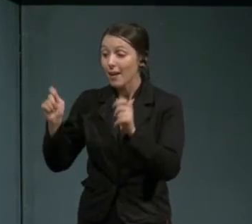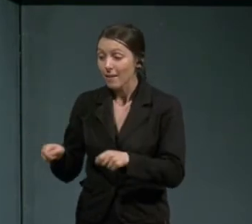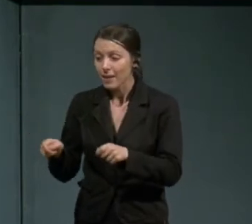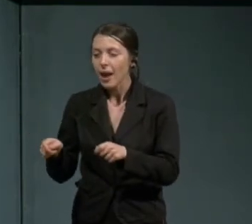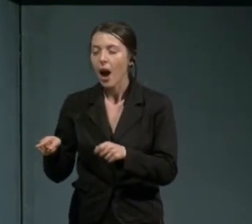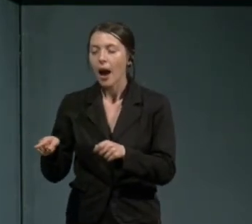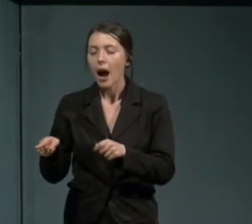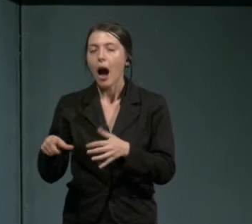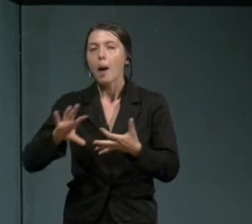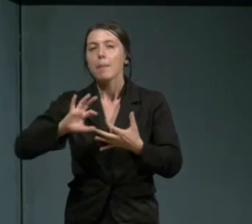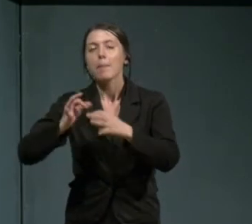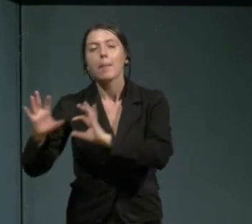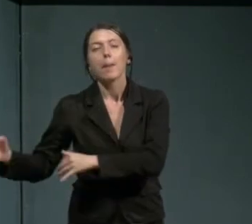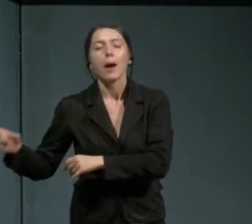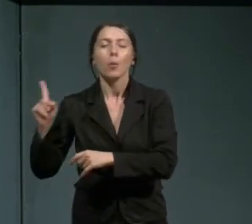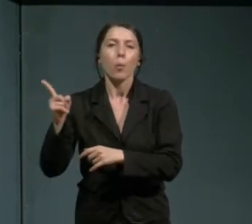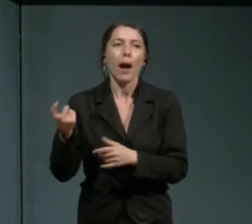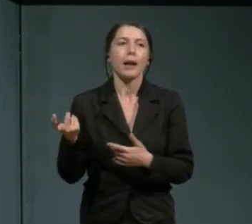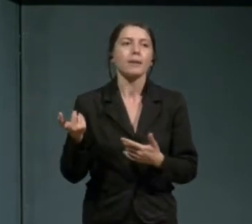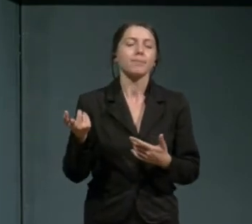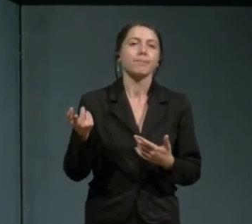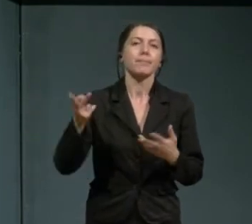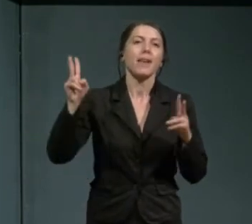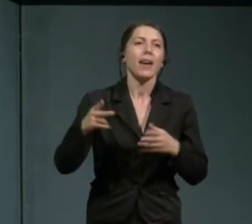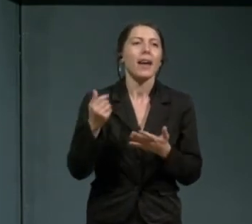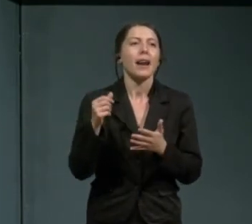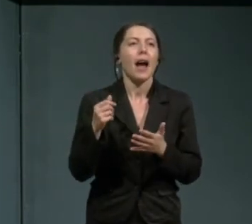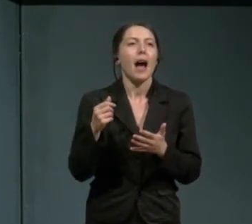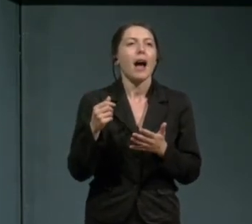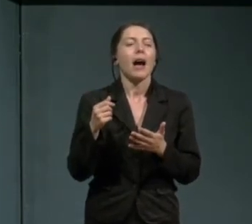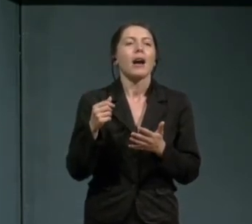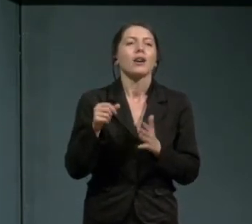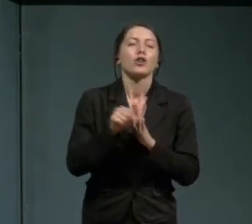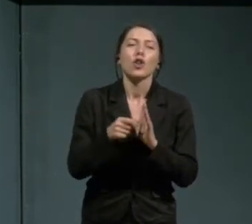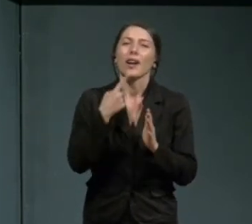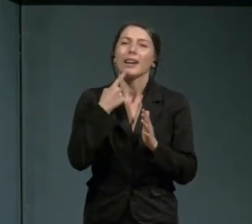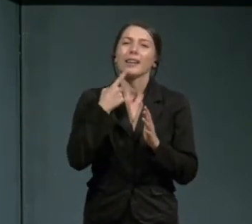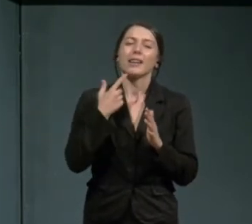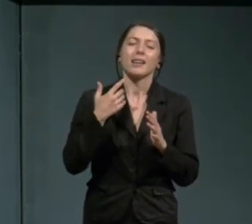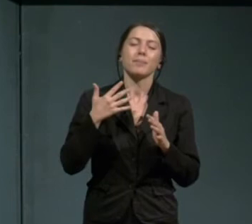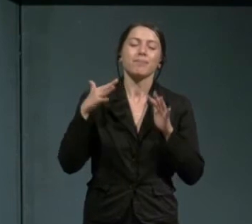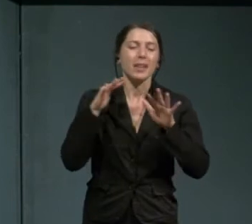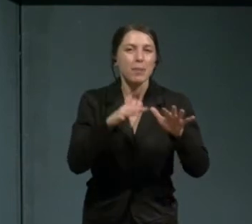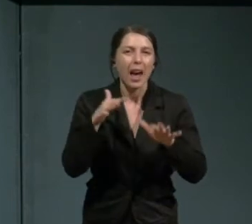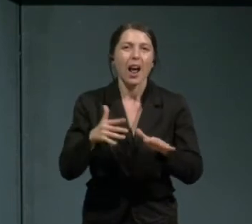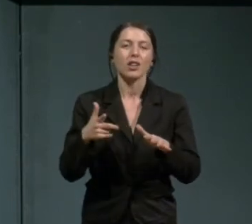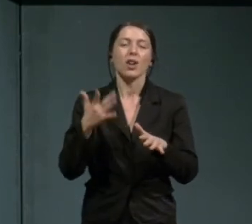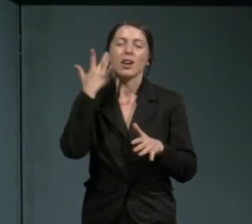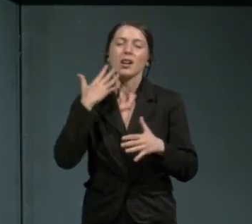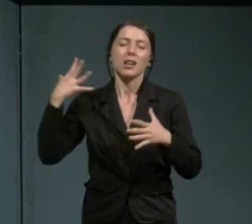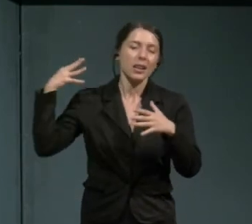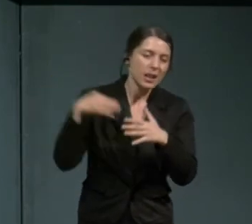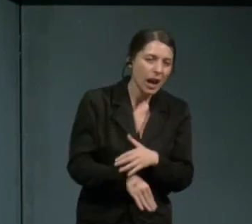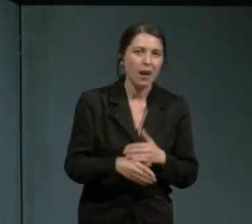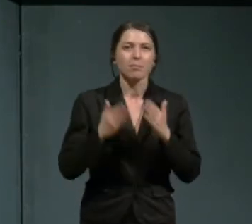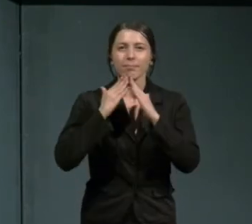tragica delle persone che annegano dell'immigrazione che cercano di raggiungere l'isola